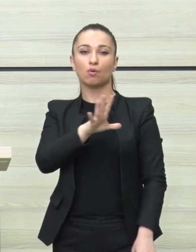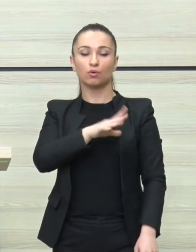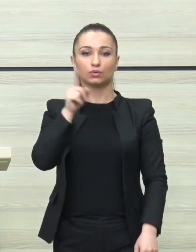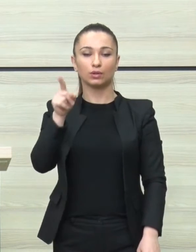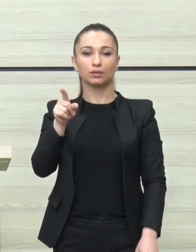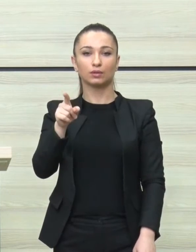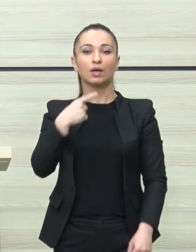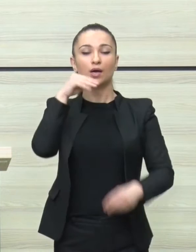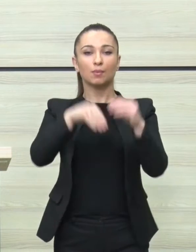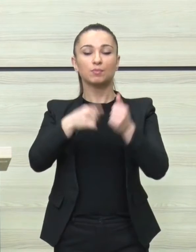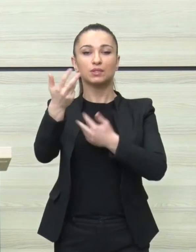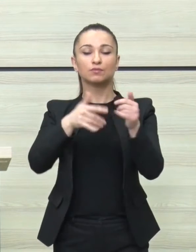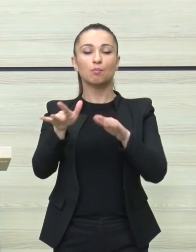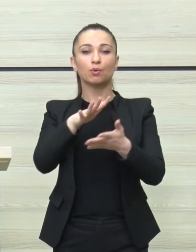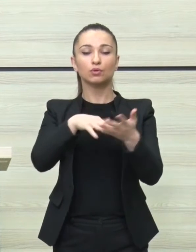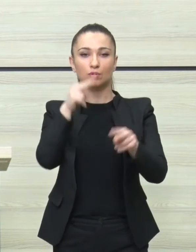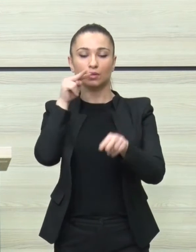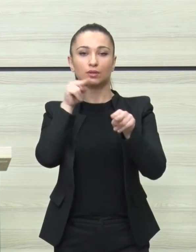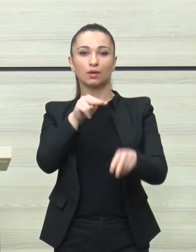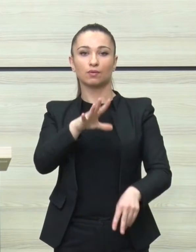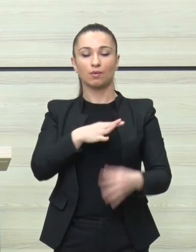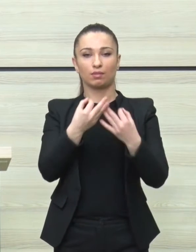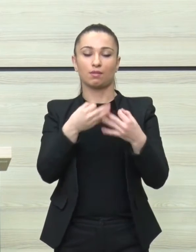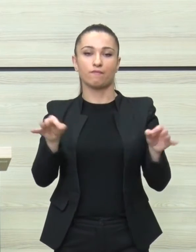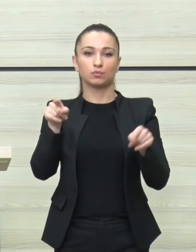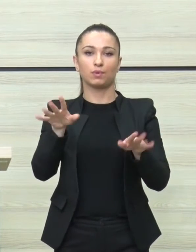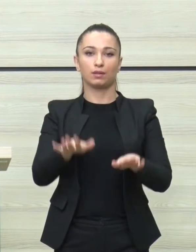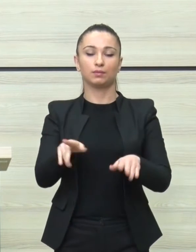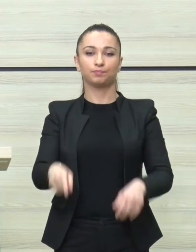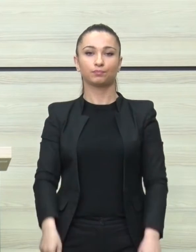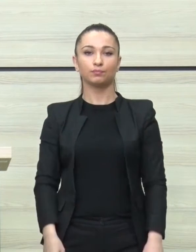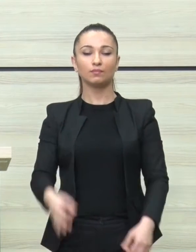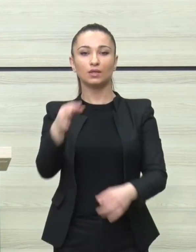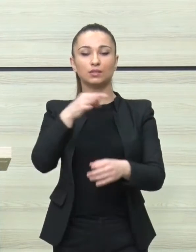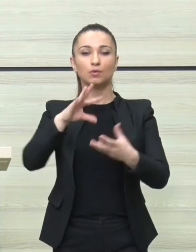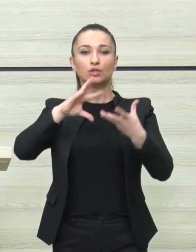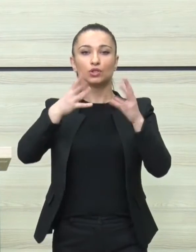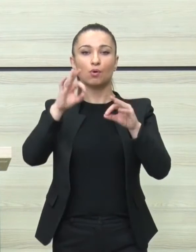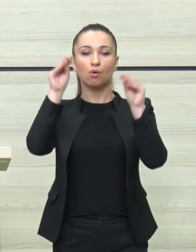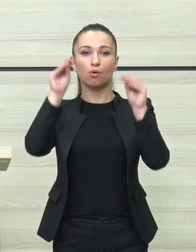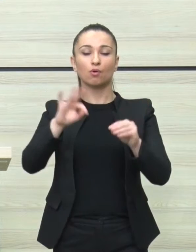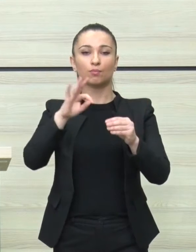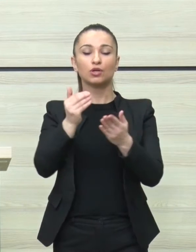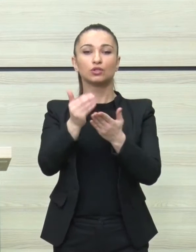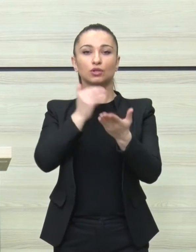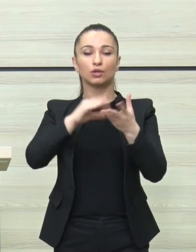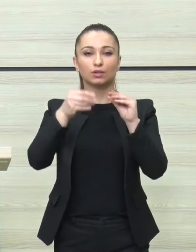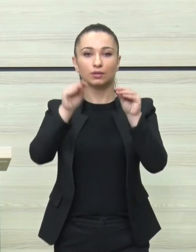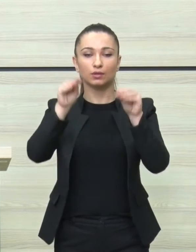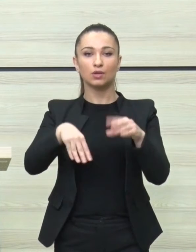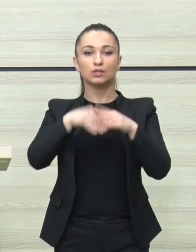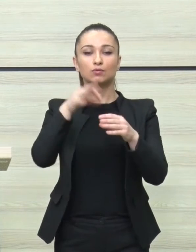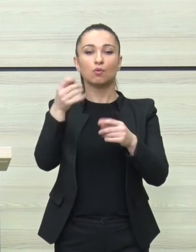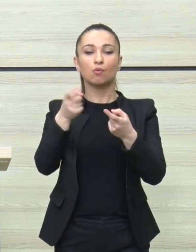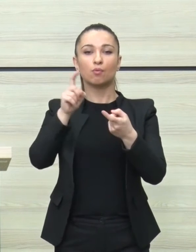ჰქონდათ ხმების დათვლის პროცესს დაკვირვებოდნენ თავისუფლად. საუბნო შემაჯამებელი ოქმების შედგენისა და